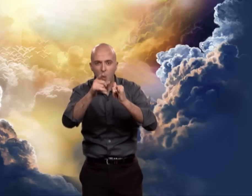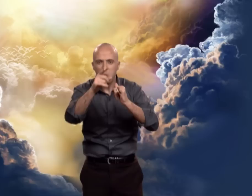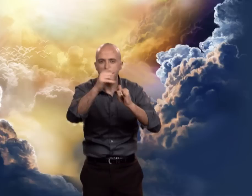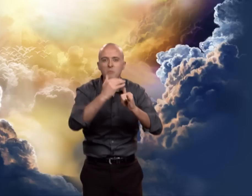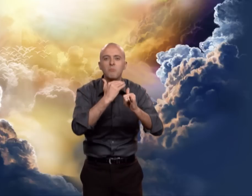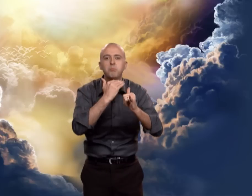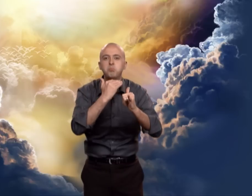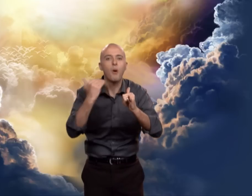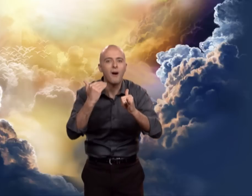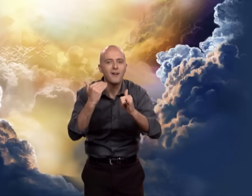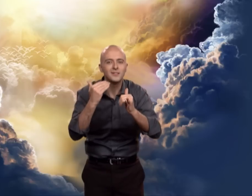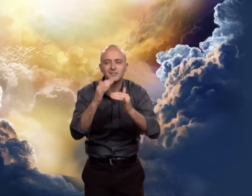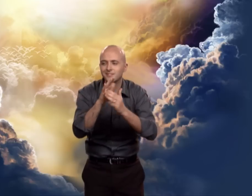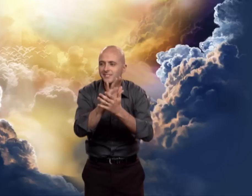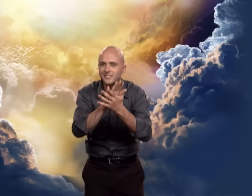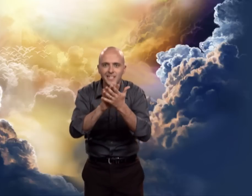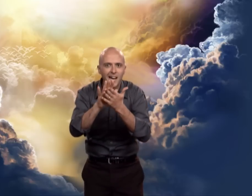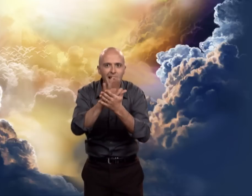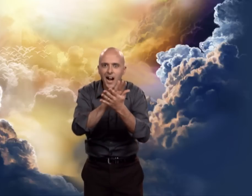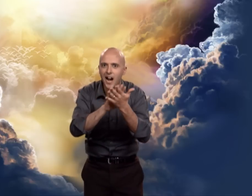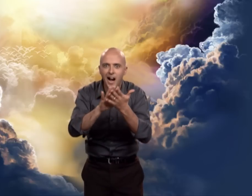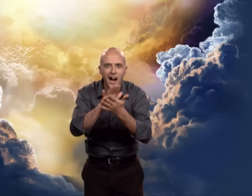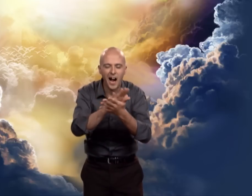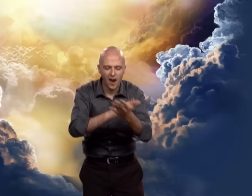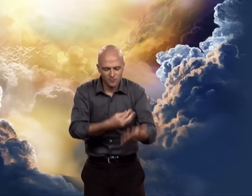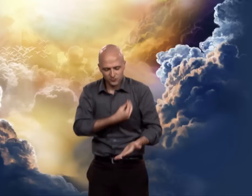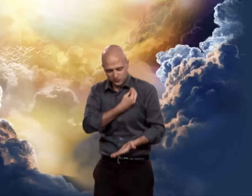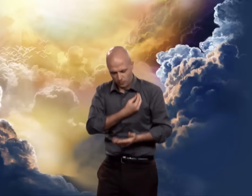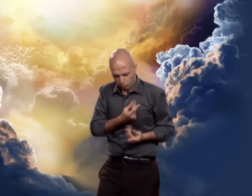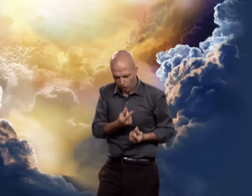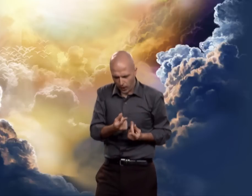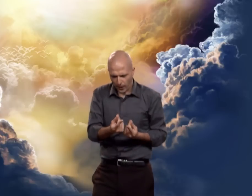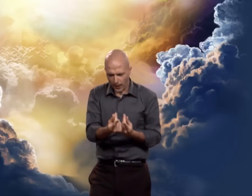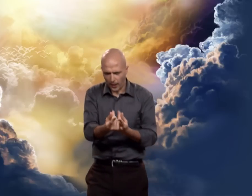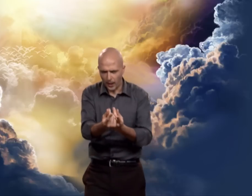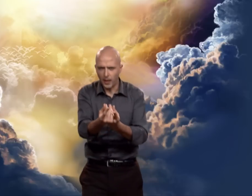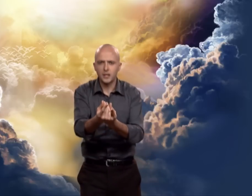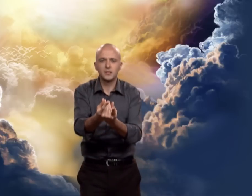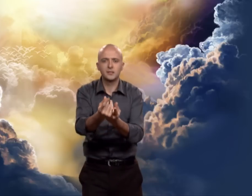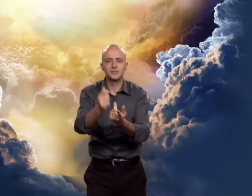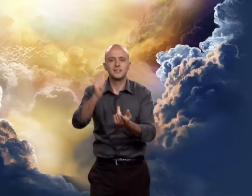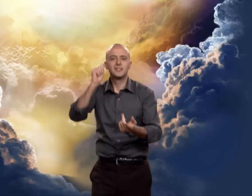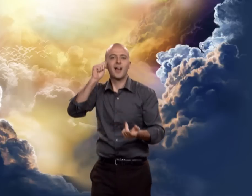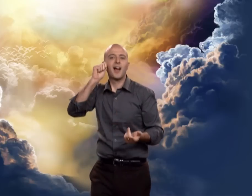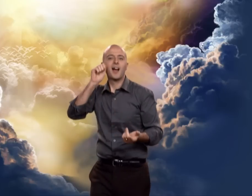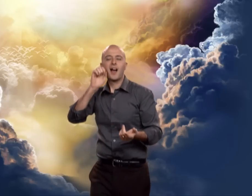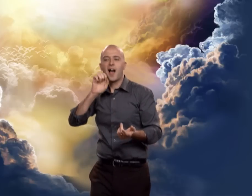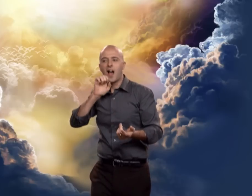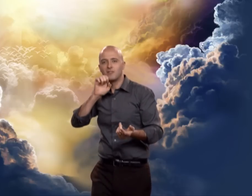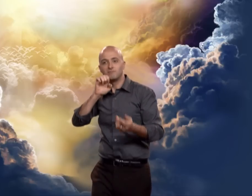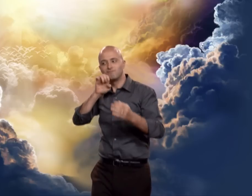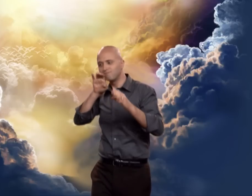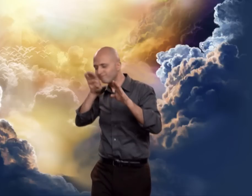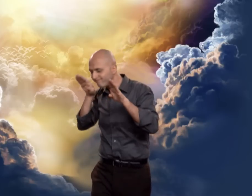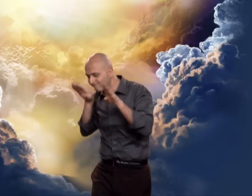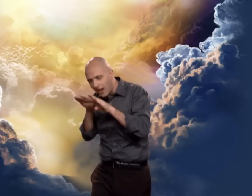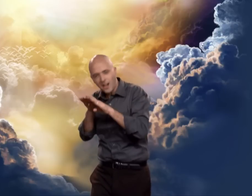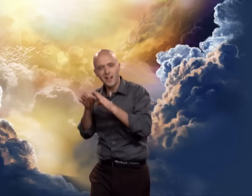praticam feitiçaria, os que cometem imoralidades sexuais, os assassinos, os idólatras e todos os que amam